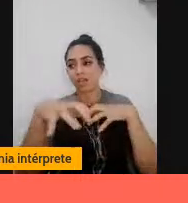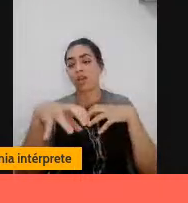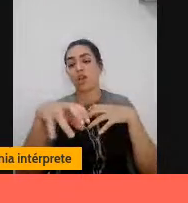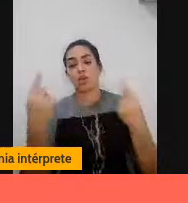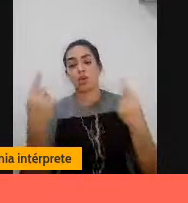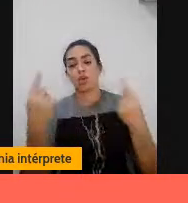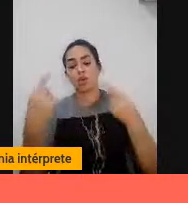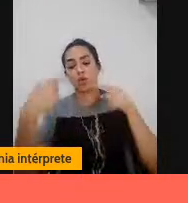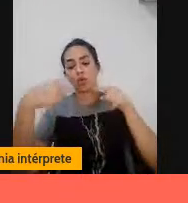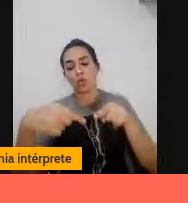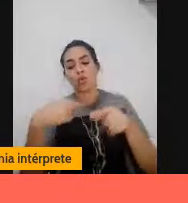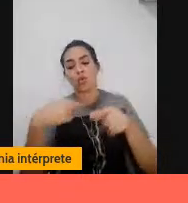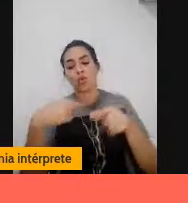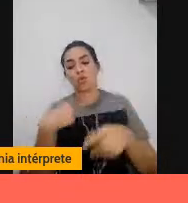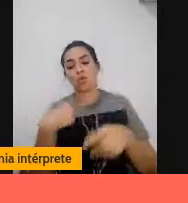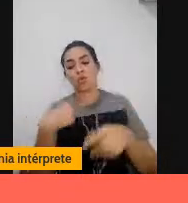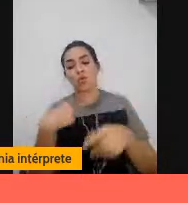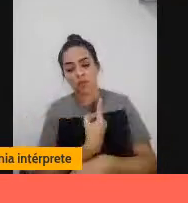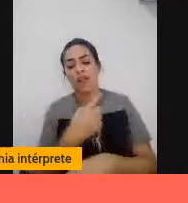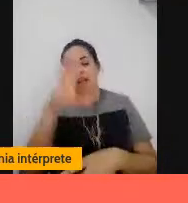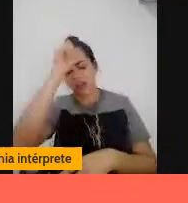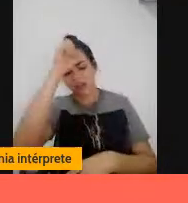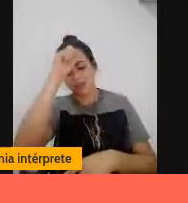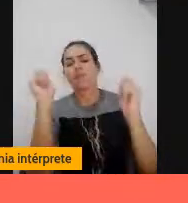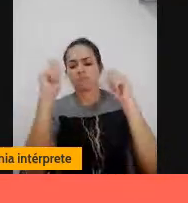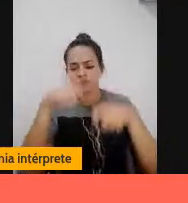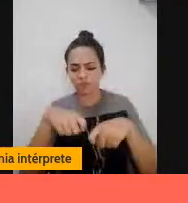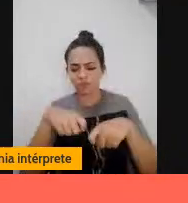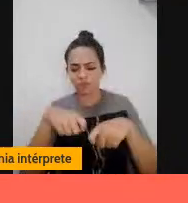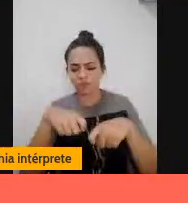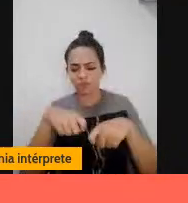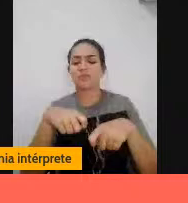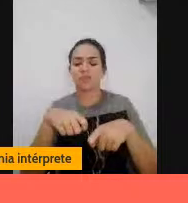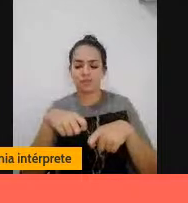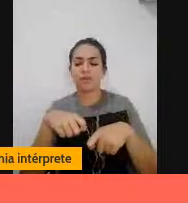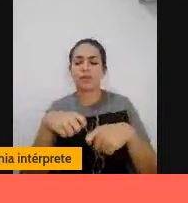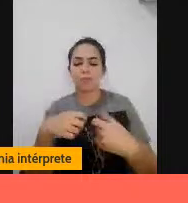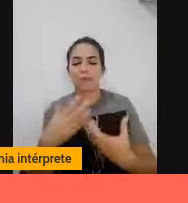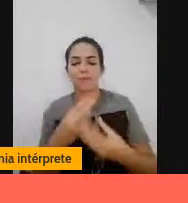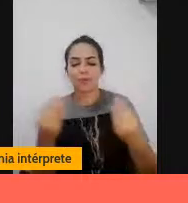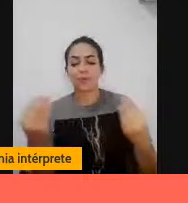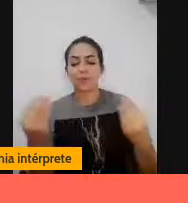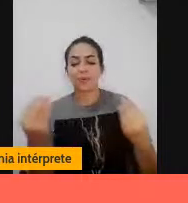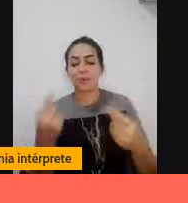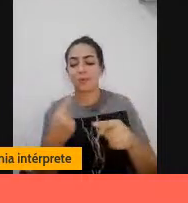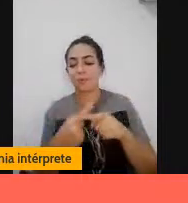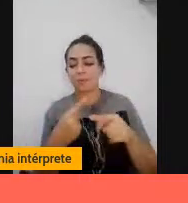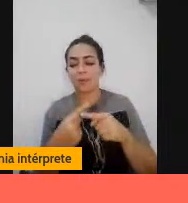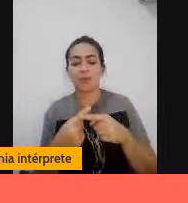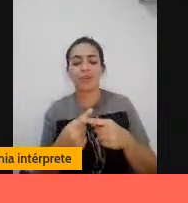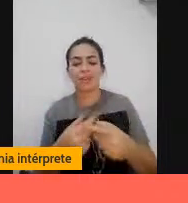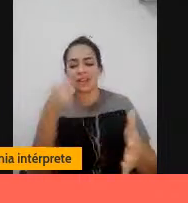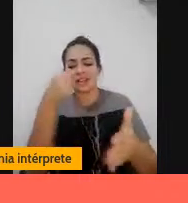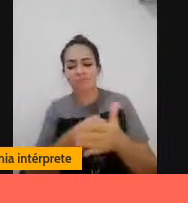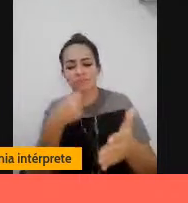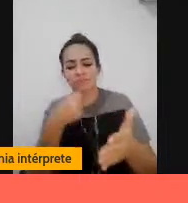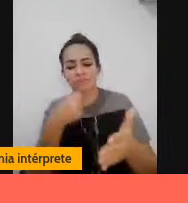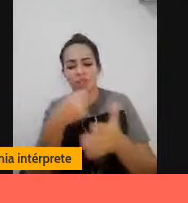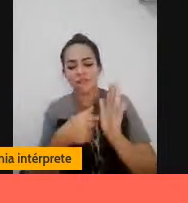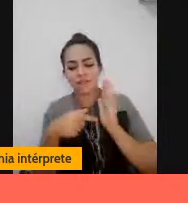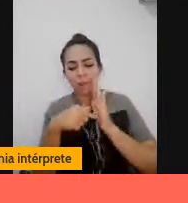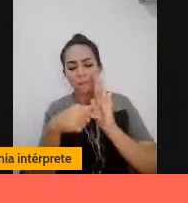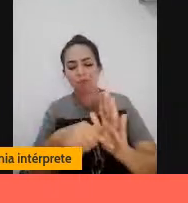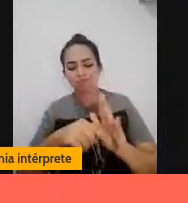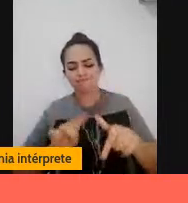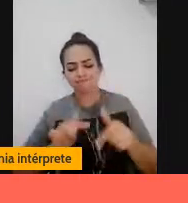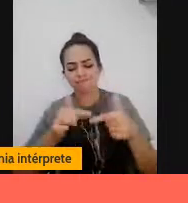gente conseguiu aprender muito, porque foi perpassada uma luta, né? Uma resistência de